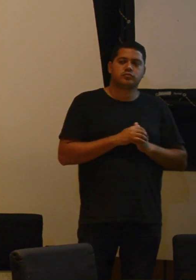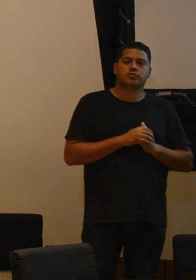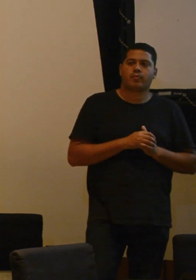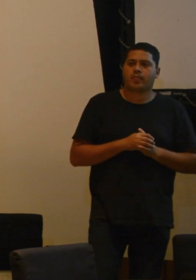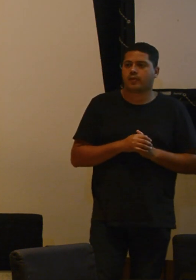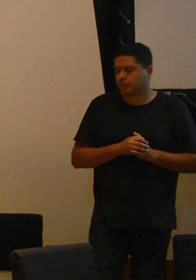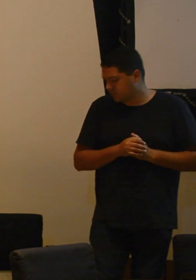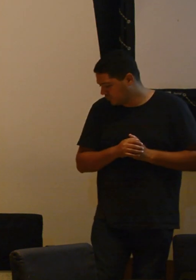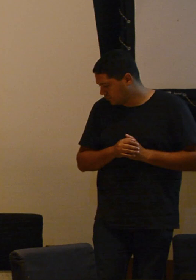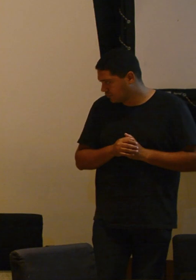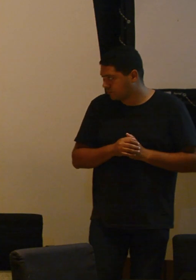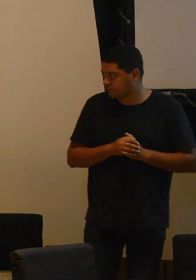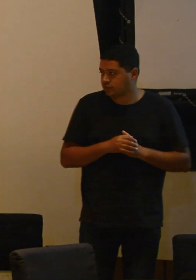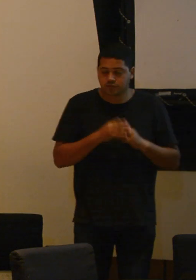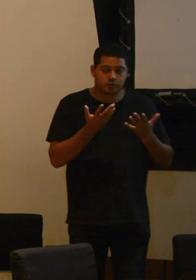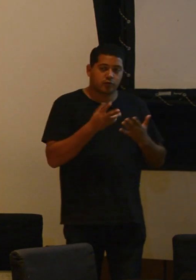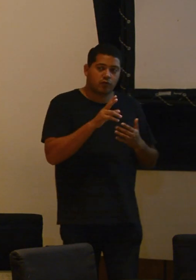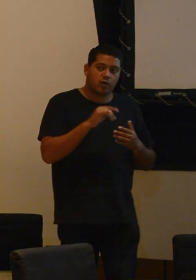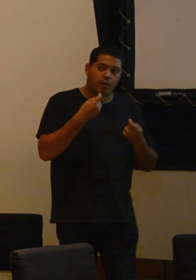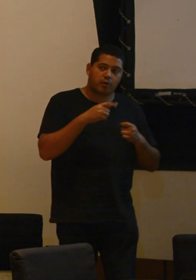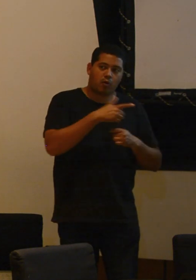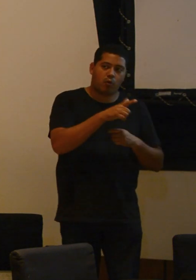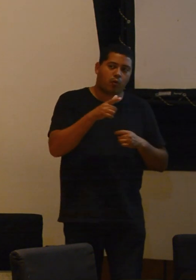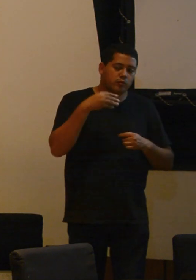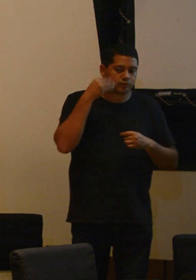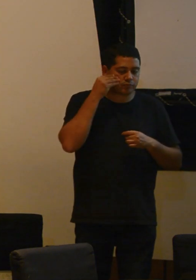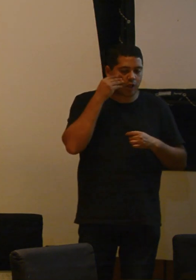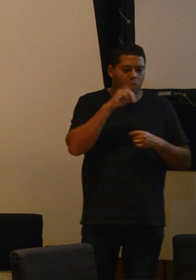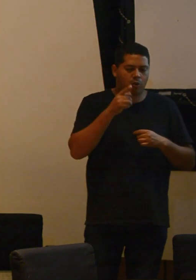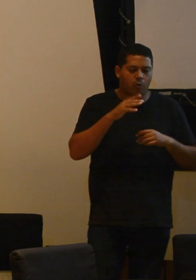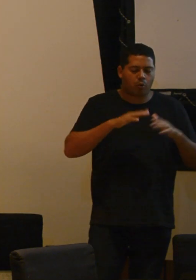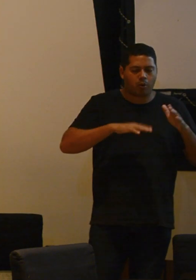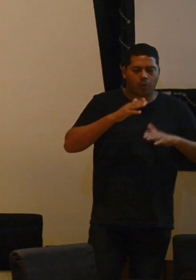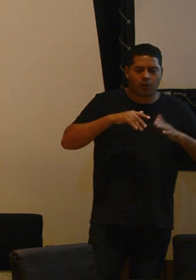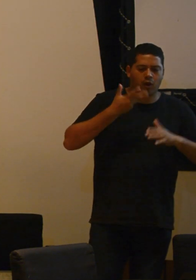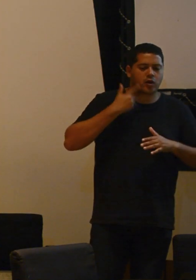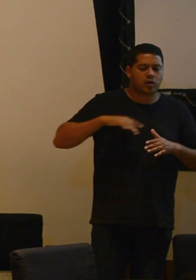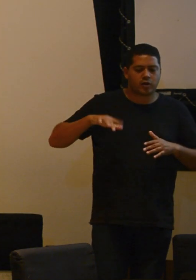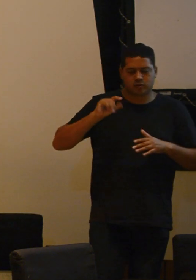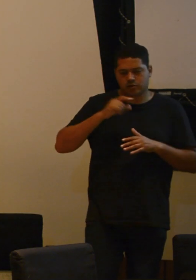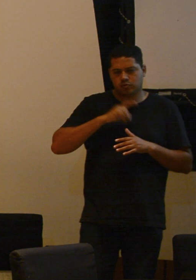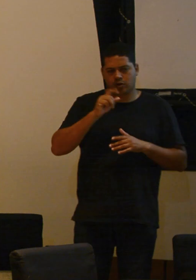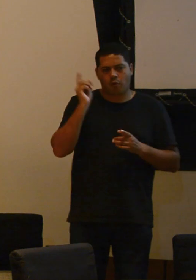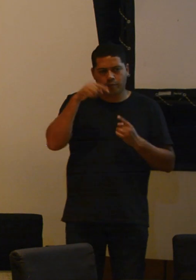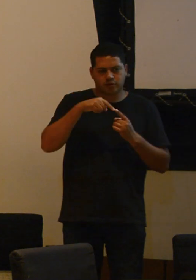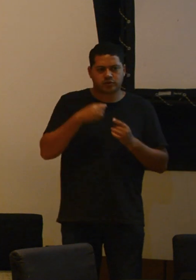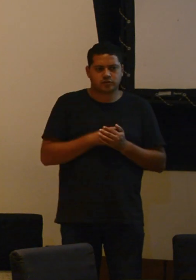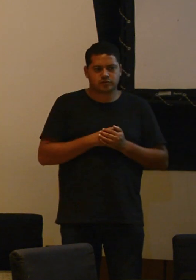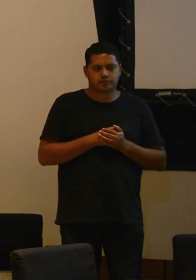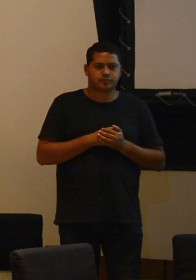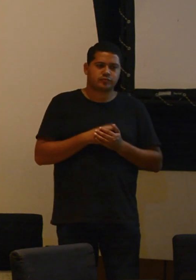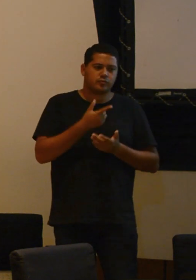Então, a gente vai precisar desses outros testes que não dependem da criança, que a gente chama de medidas objetivas. É uma forma,